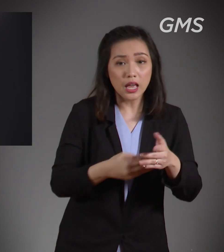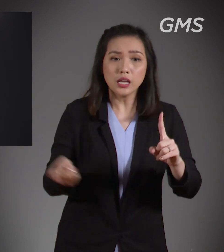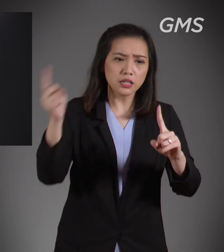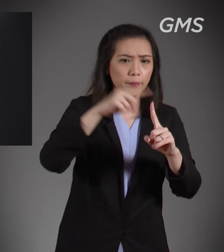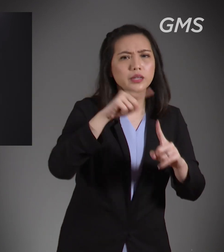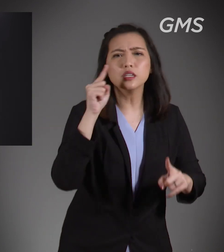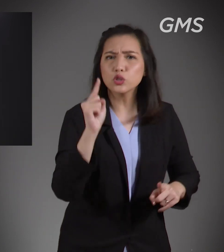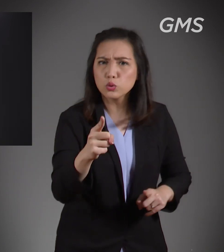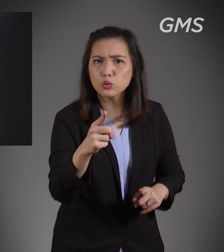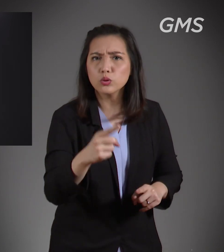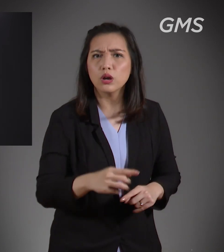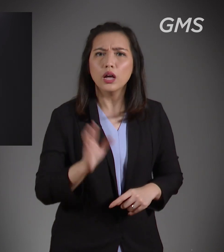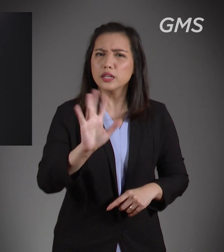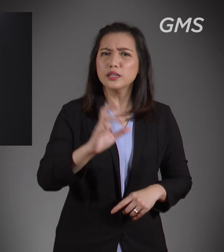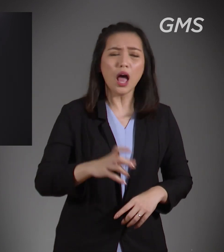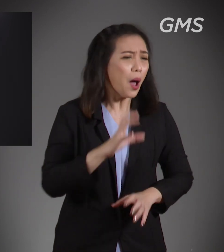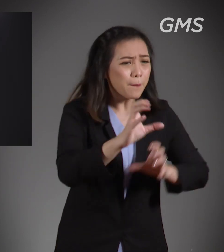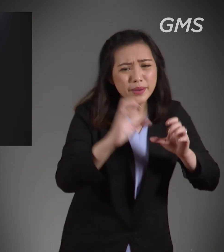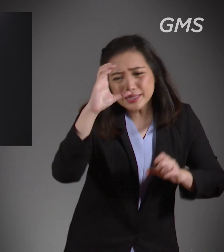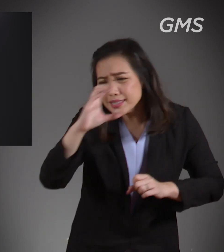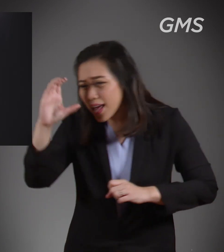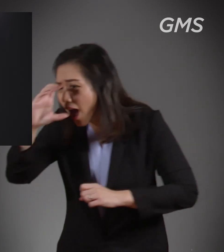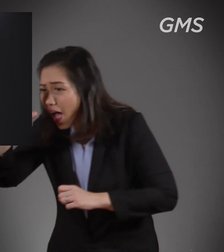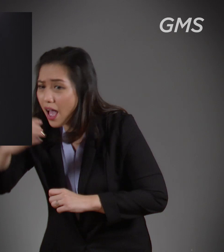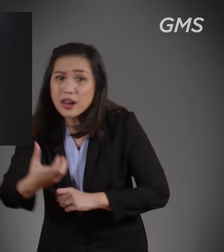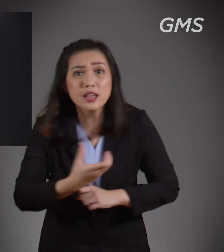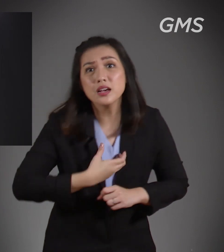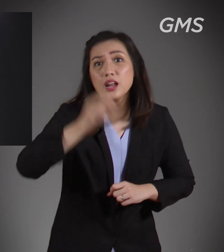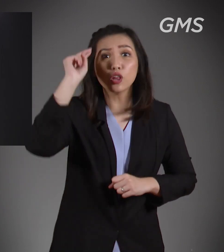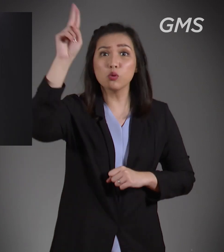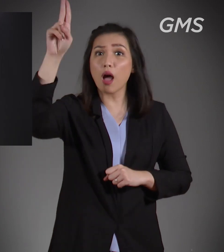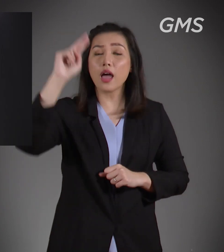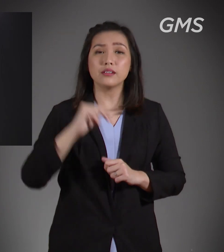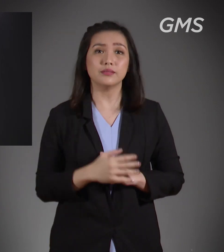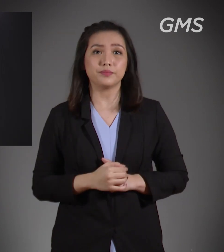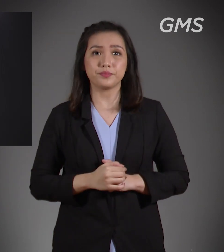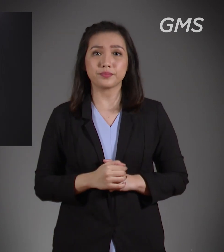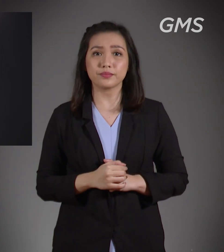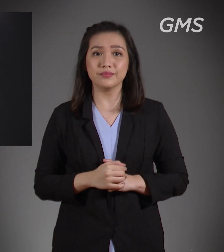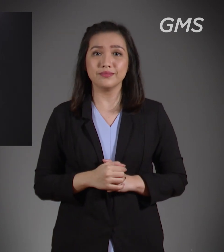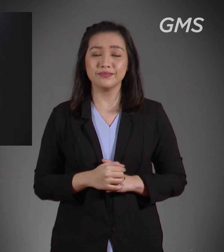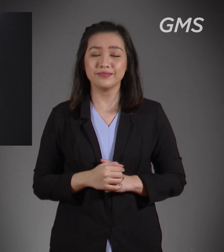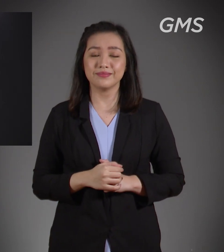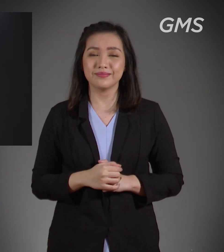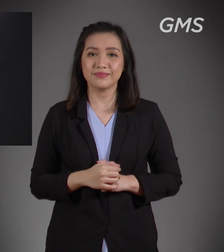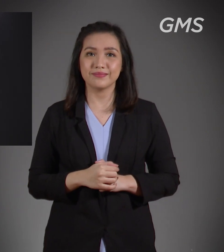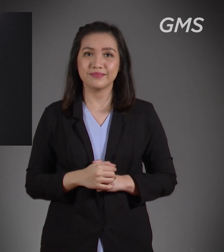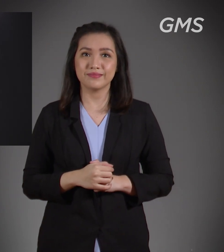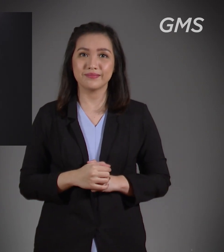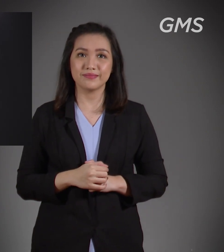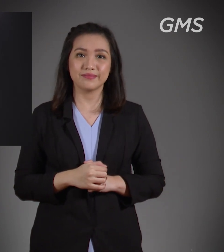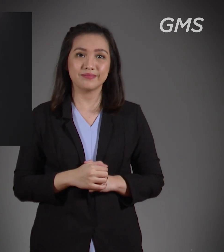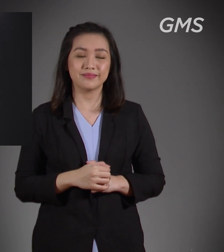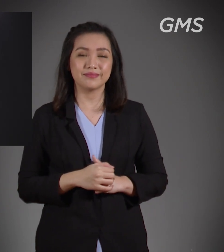opanya. Dia masuk ke hadirat Tuhan dan berkata, sekalipun engkau tidak menghukumku, beriku hati